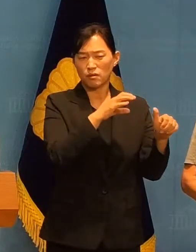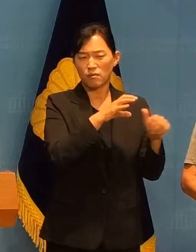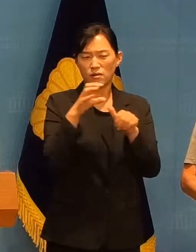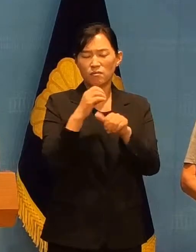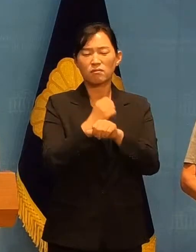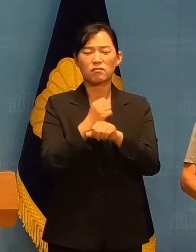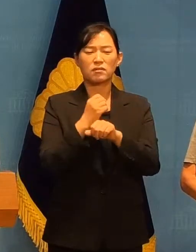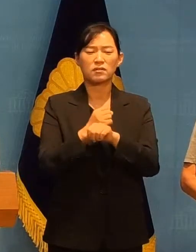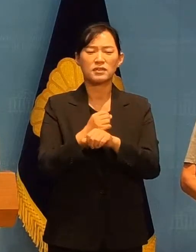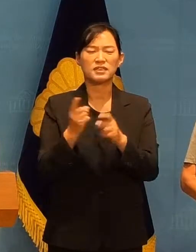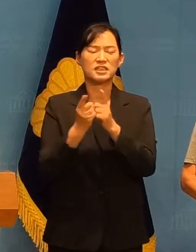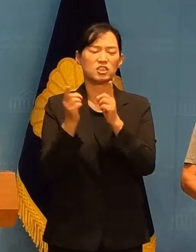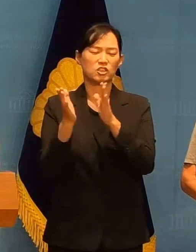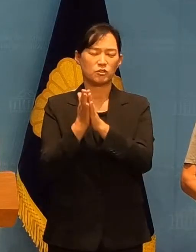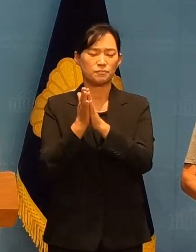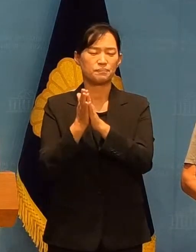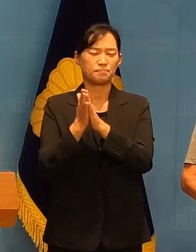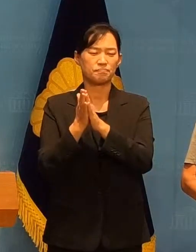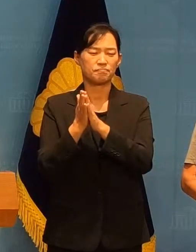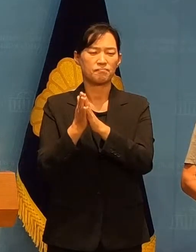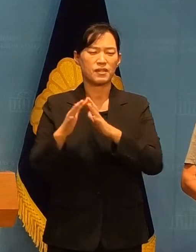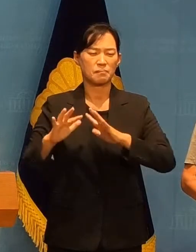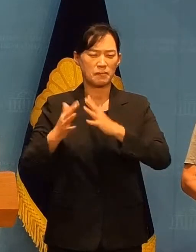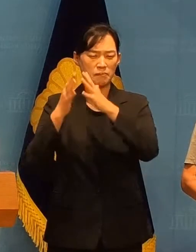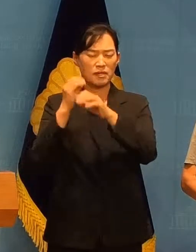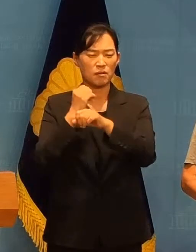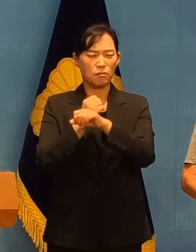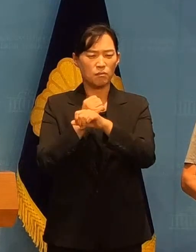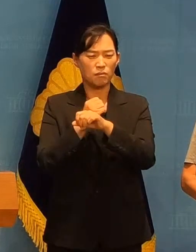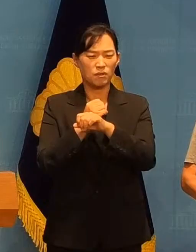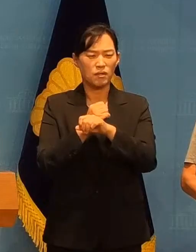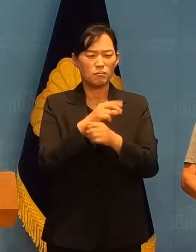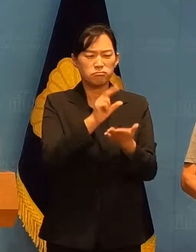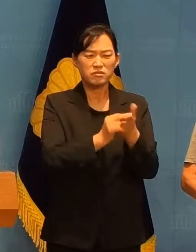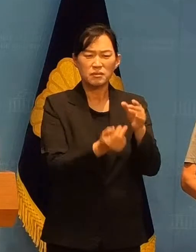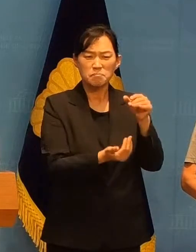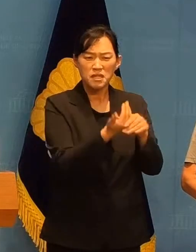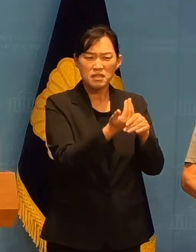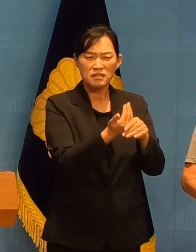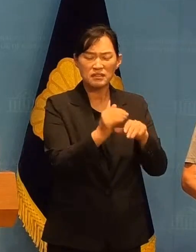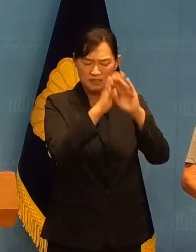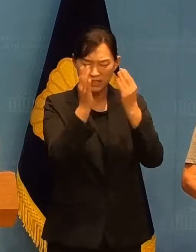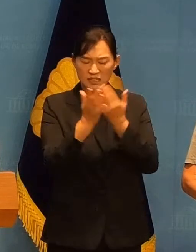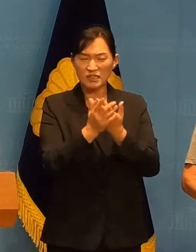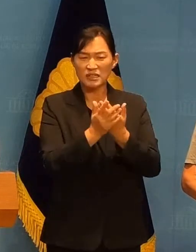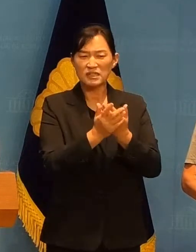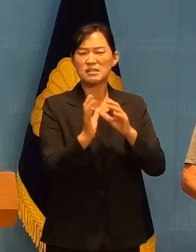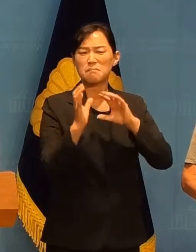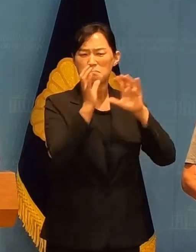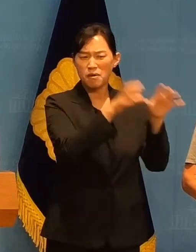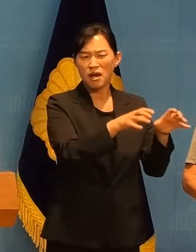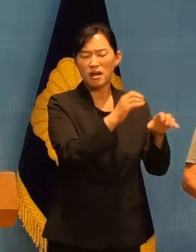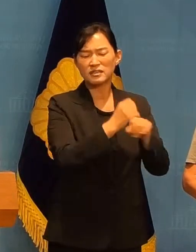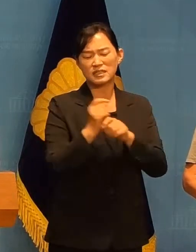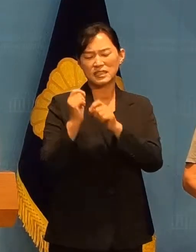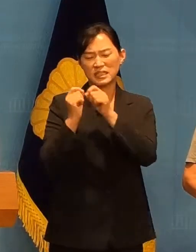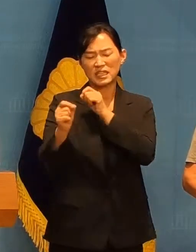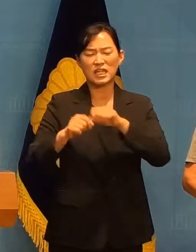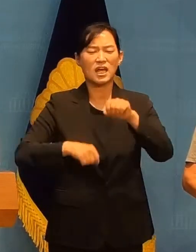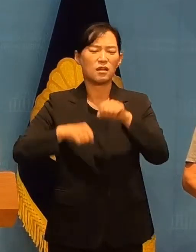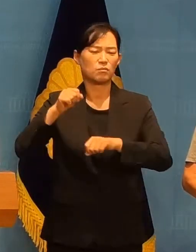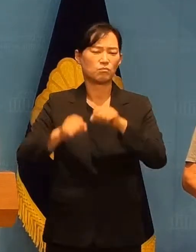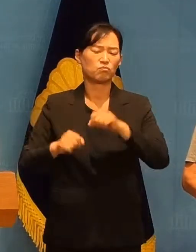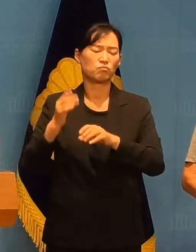시공하면서 발생되는 공사 비용을 하도급사에 전가하는 전대미문의 사기 행각을 벌이고